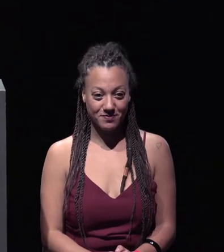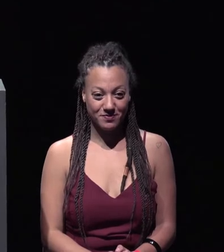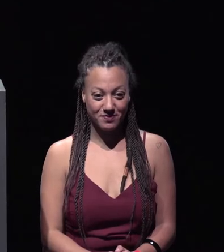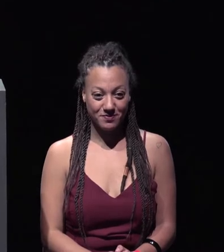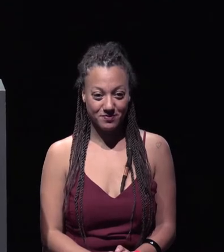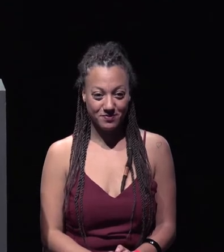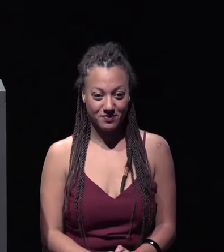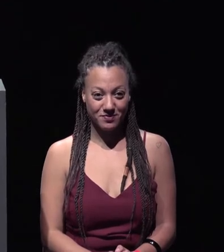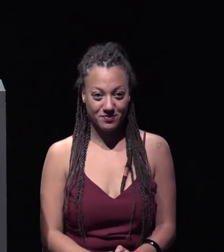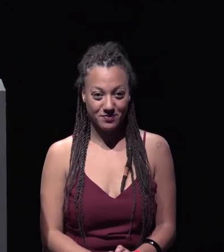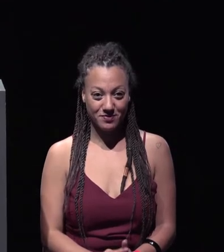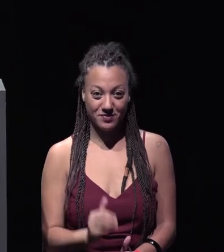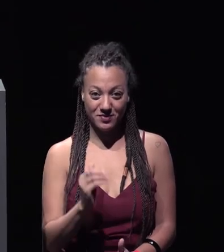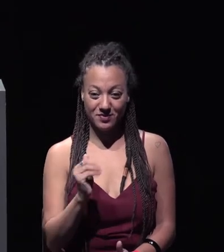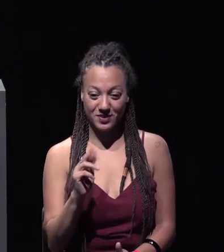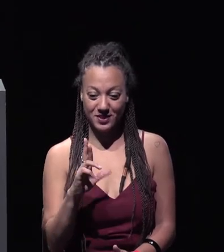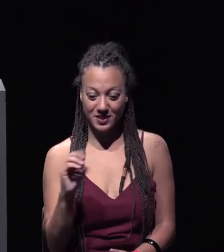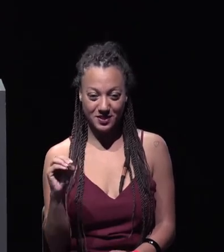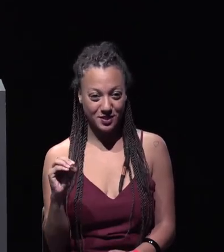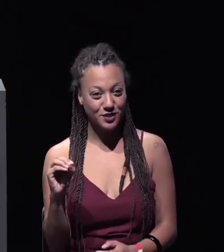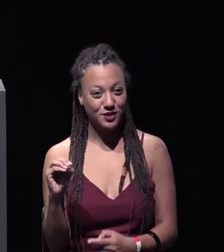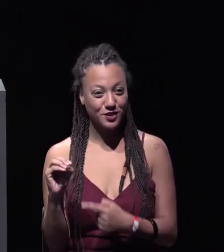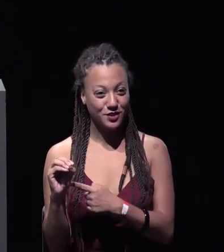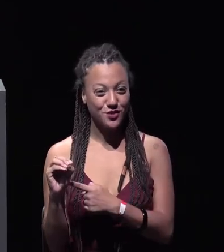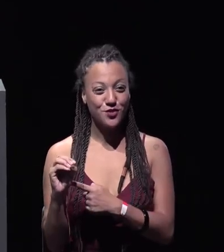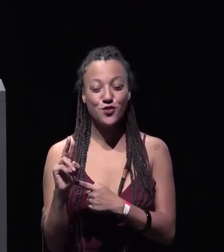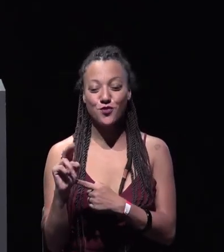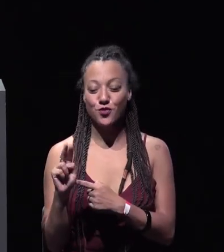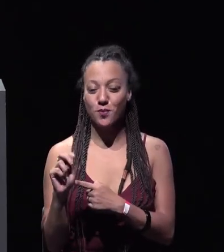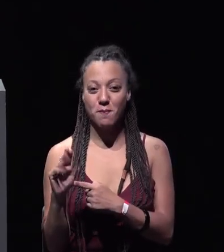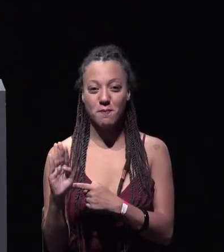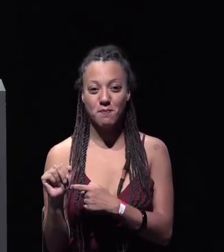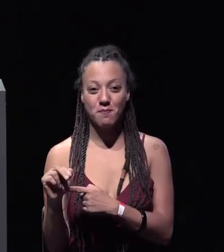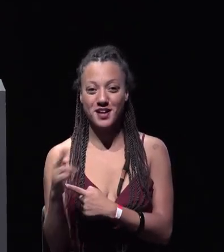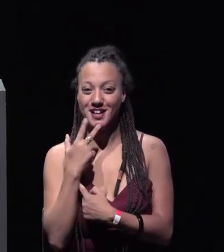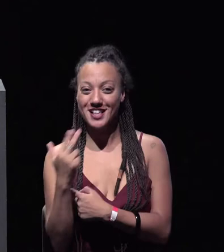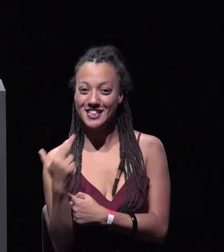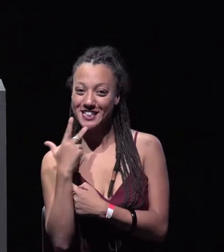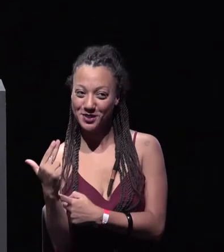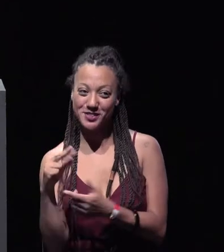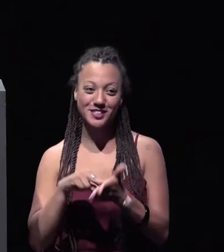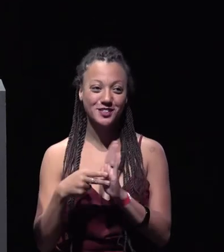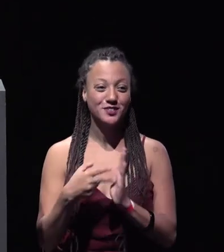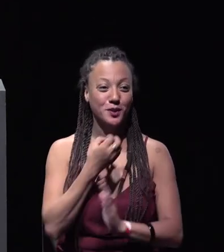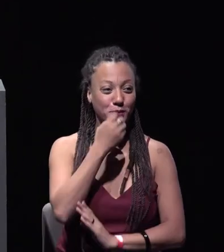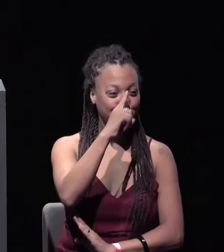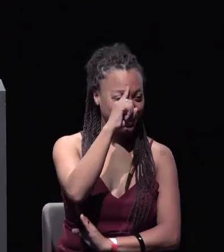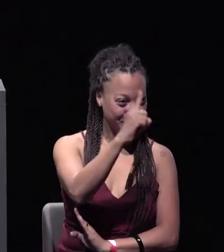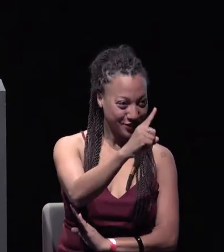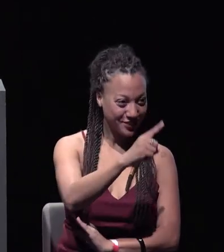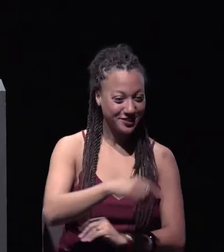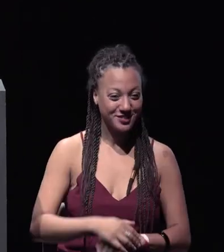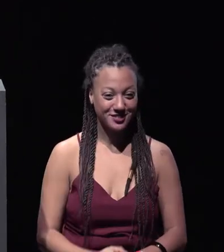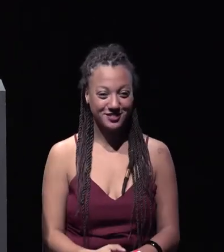caro é bom dia em ouro ba tão bom dia